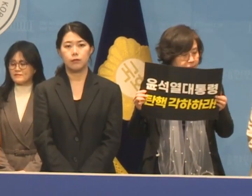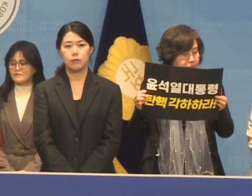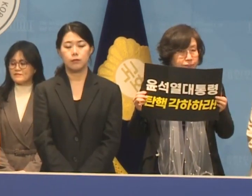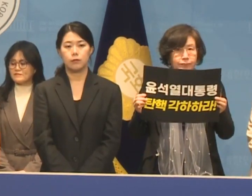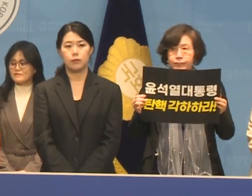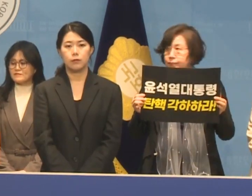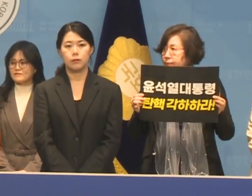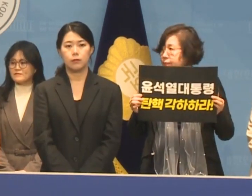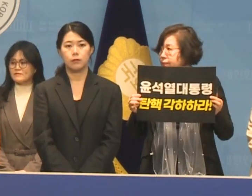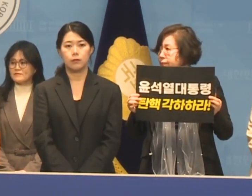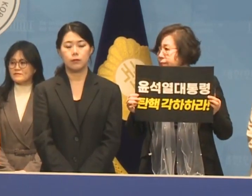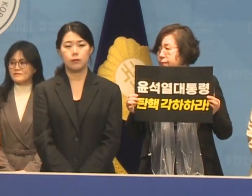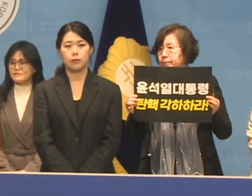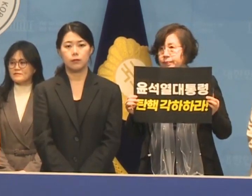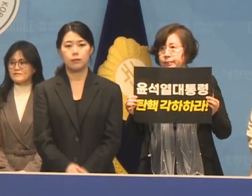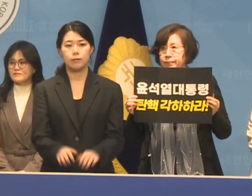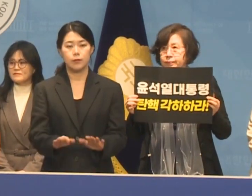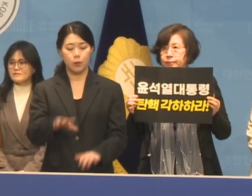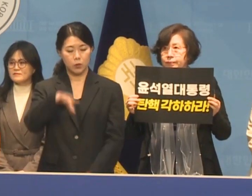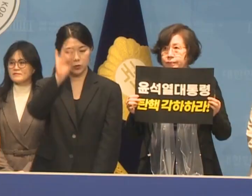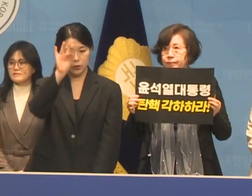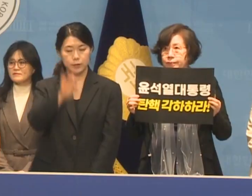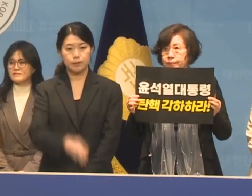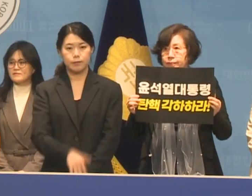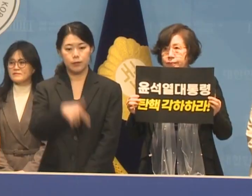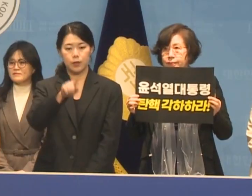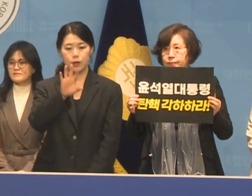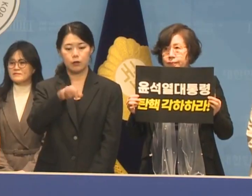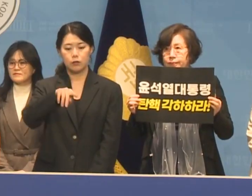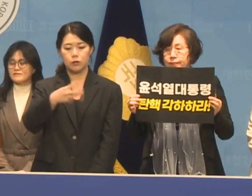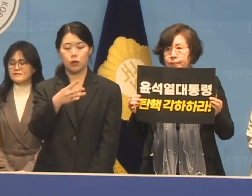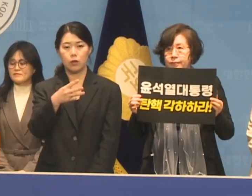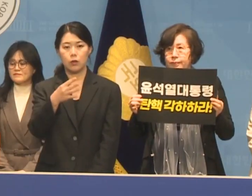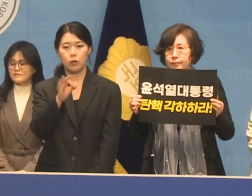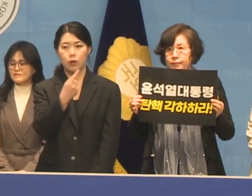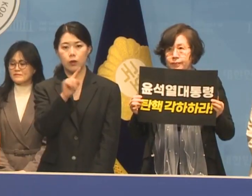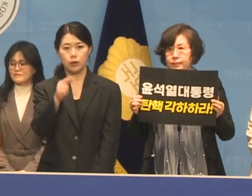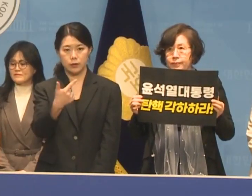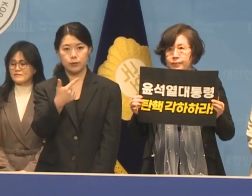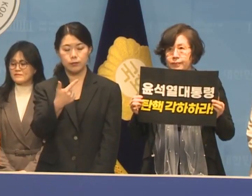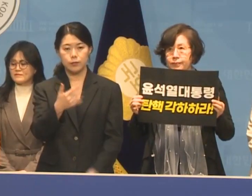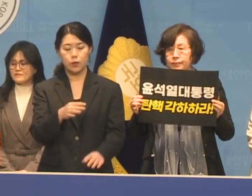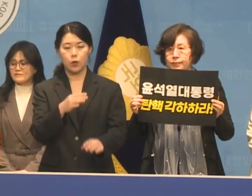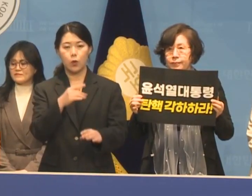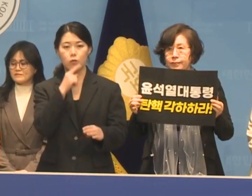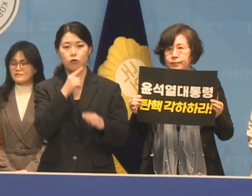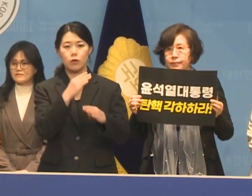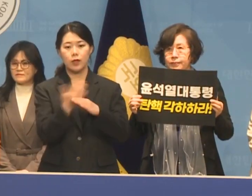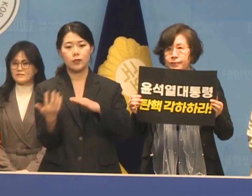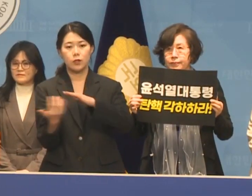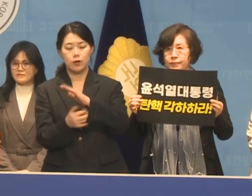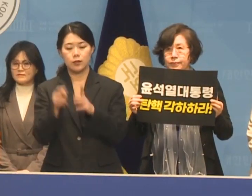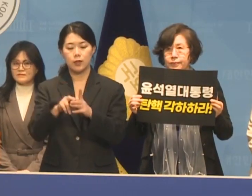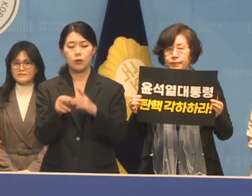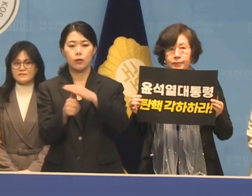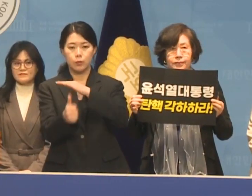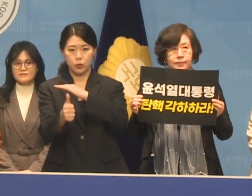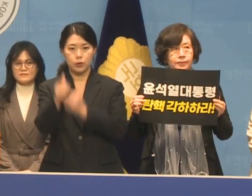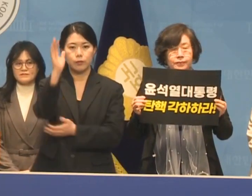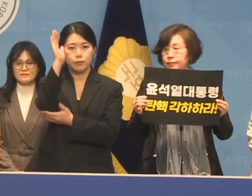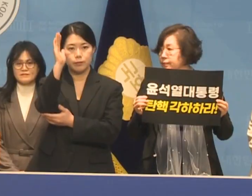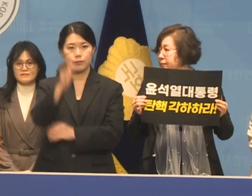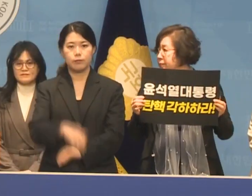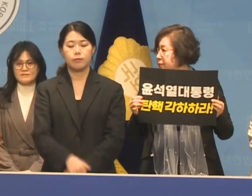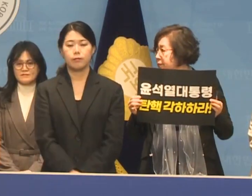자, 그러면 우선 강철환 사단법인 북한전략센터 대표님께서 먼저 발언을